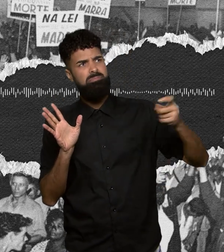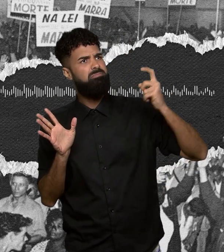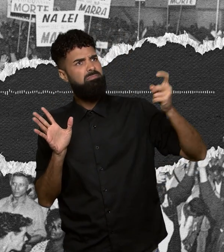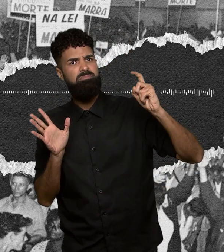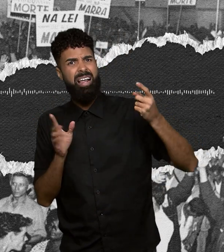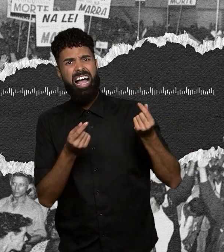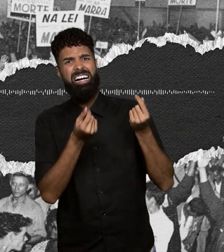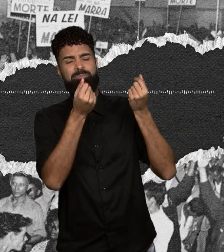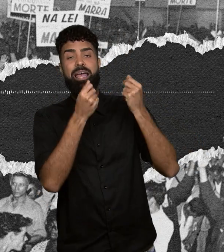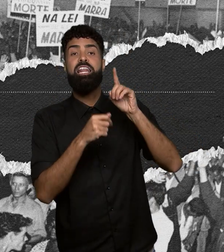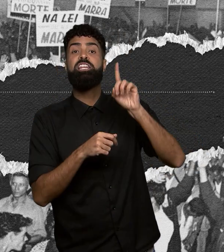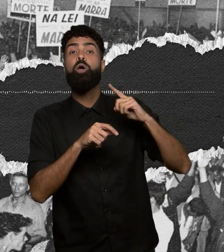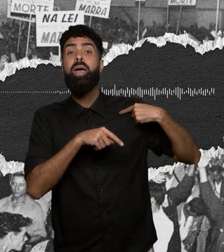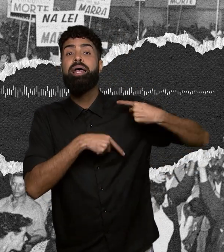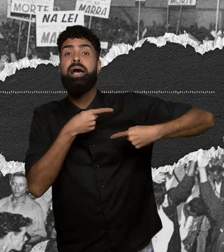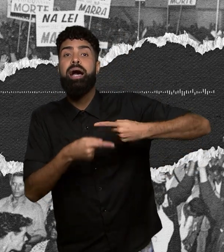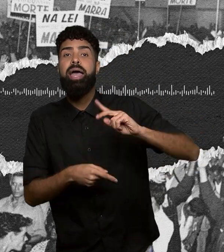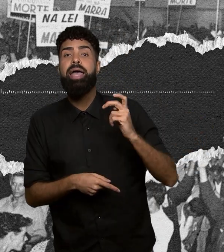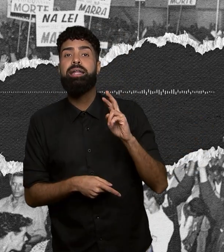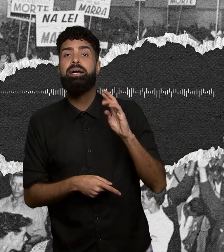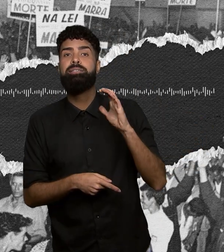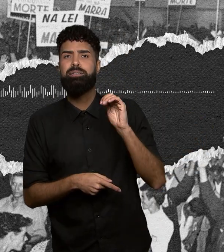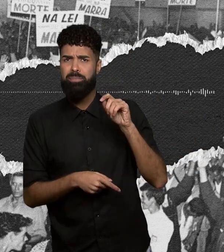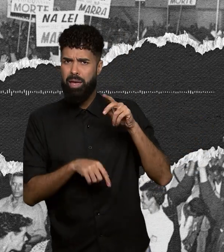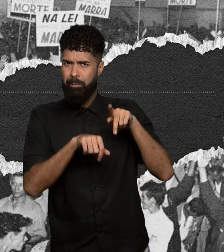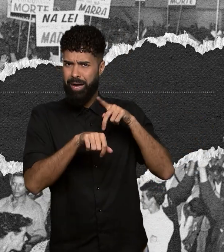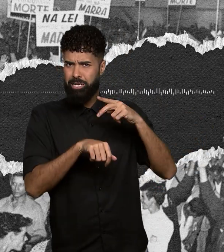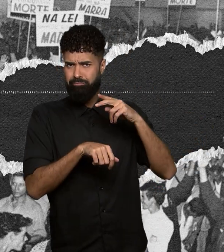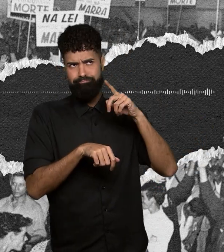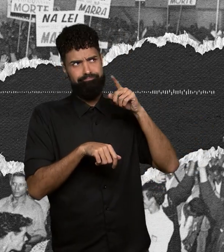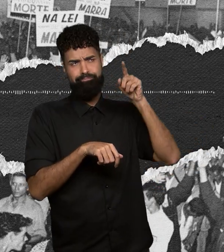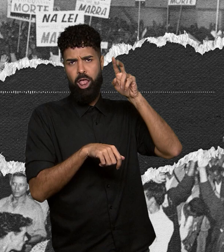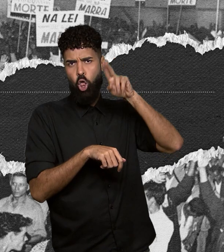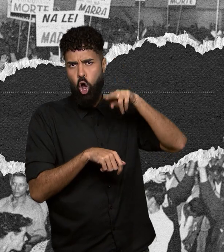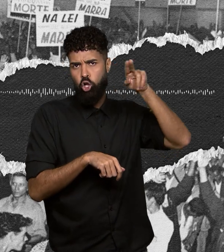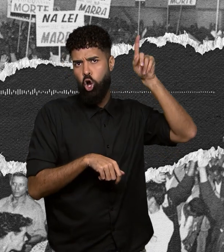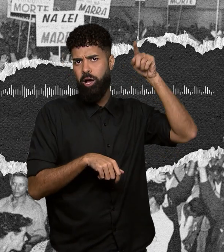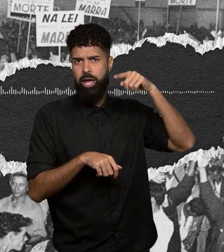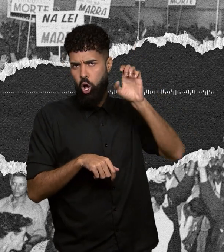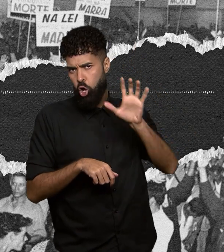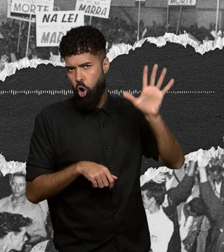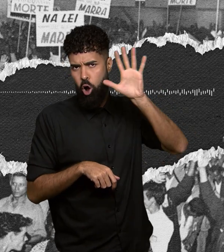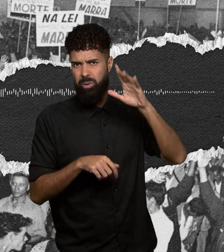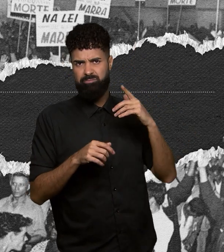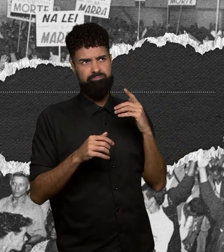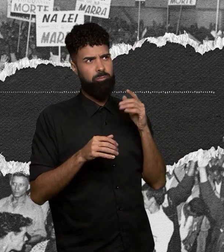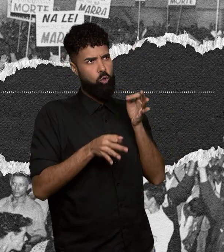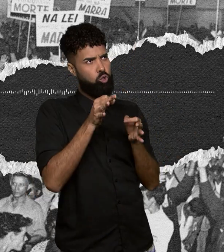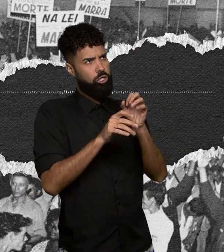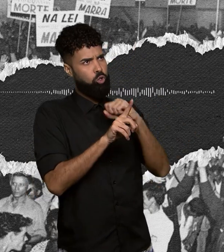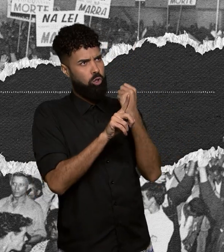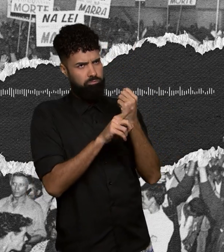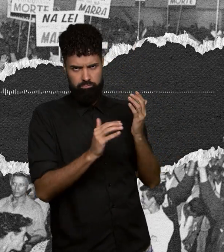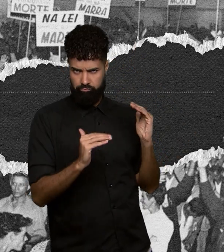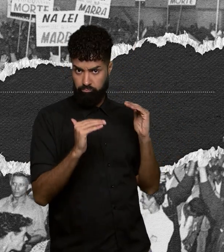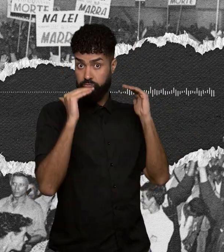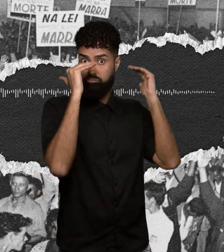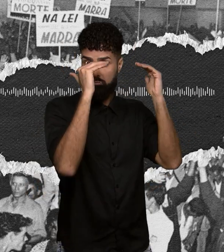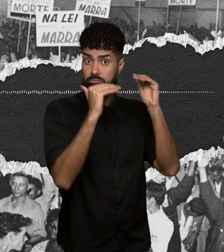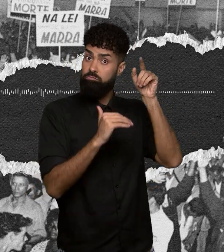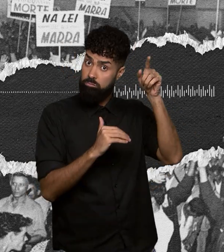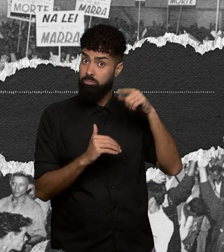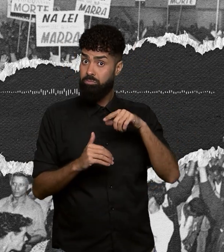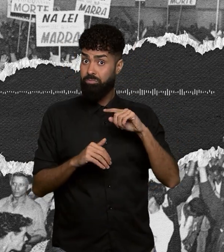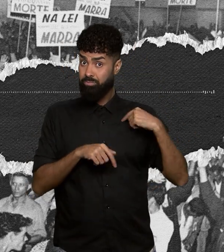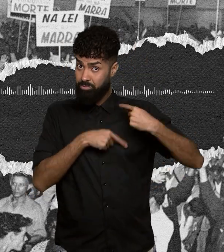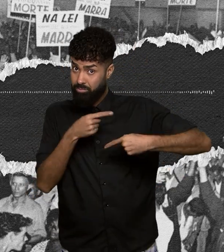direito de herança né nos países nórdicos da Europa tem padrões elevados né de justiça social a